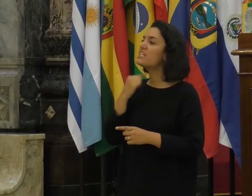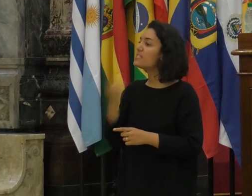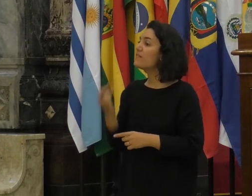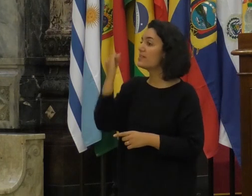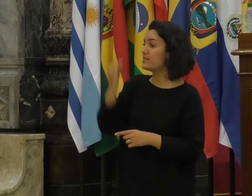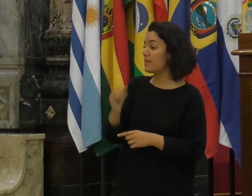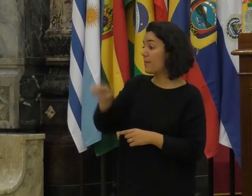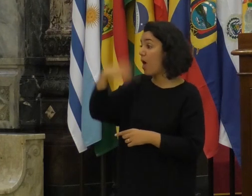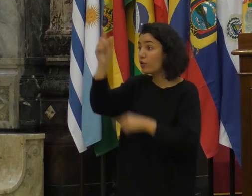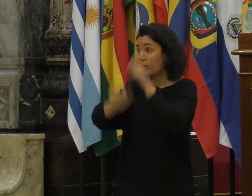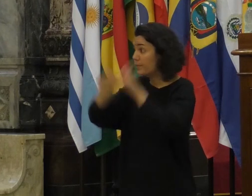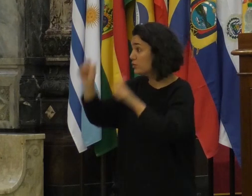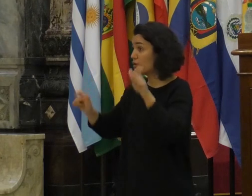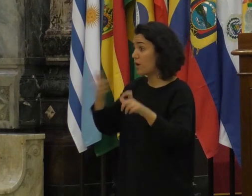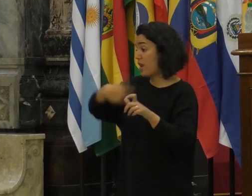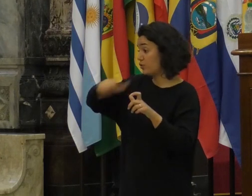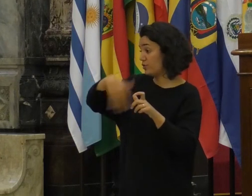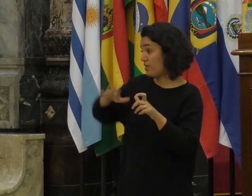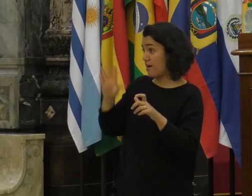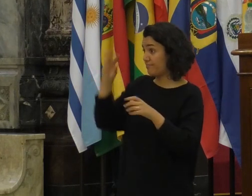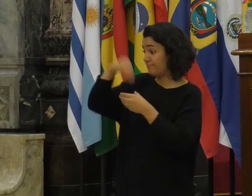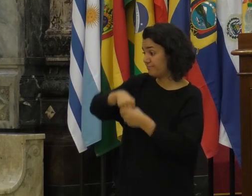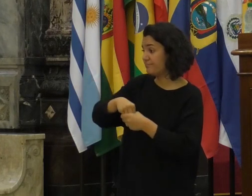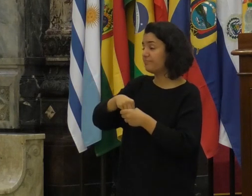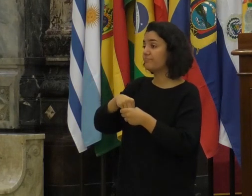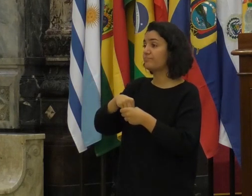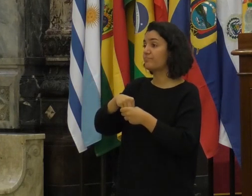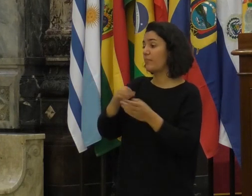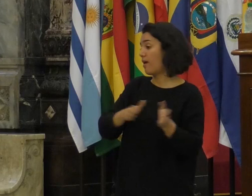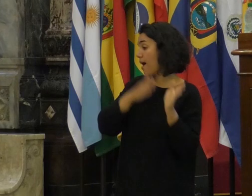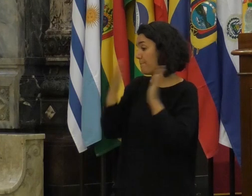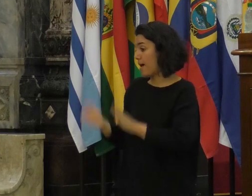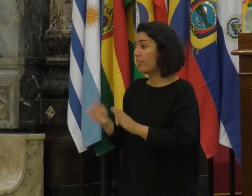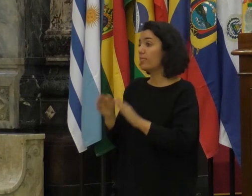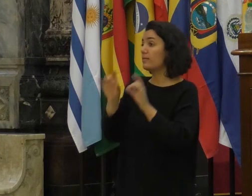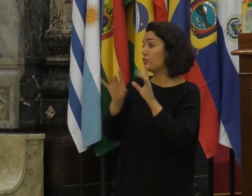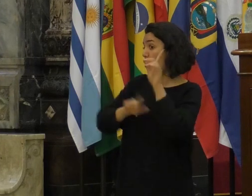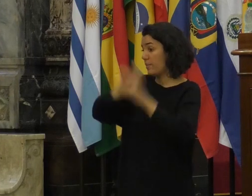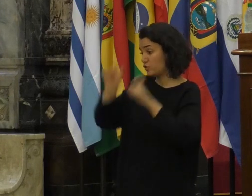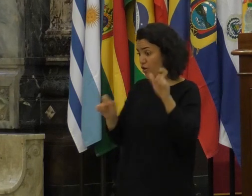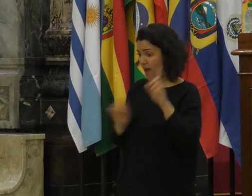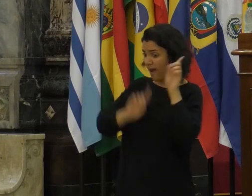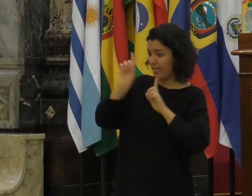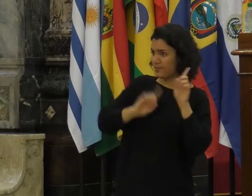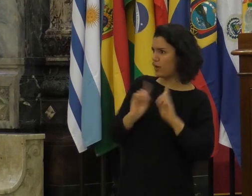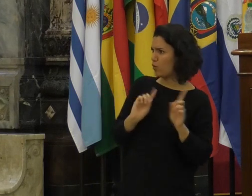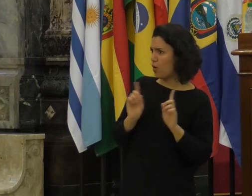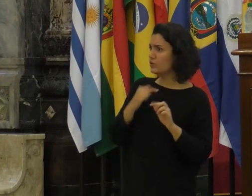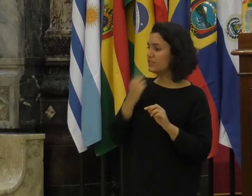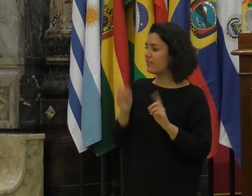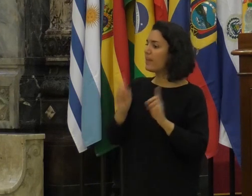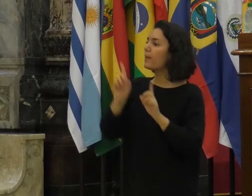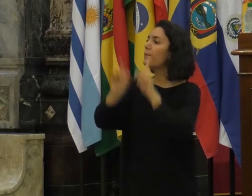para otros actores sociales, más allá de los actores académicos, y por lo tanto,